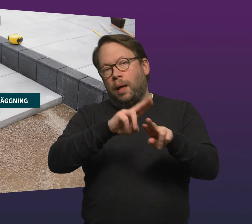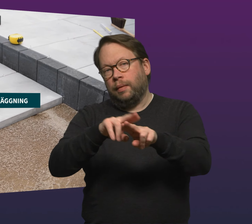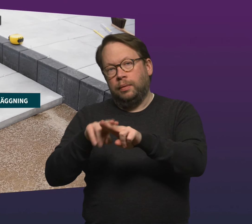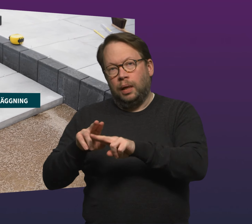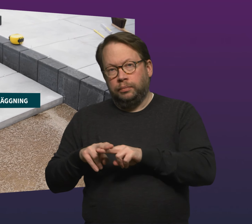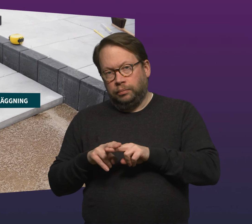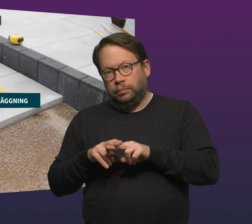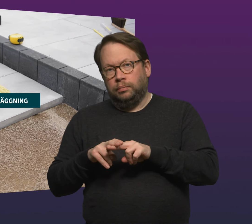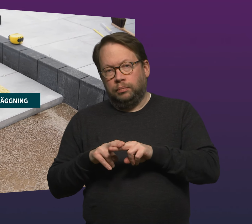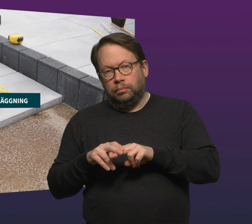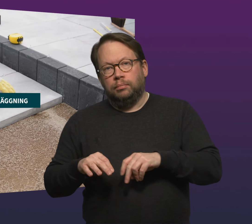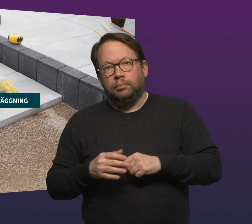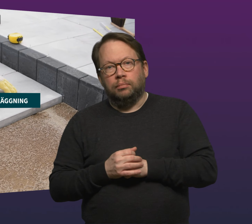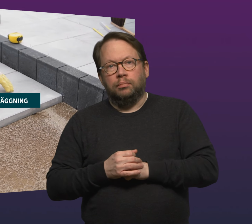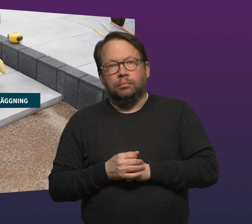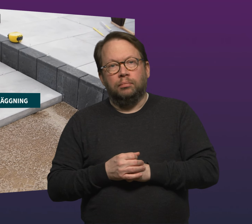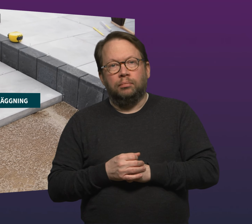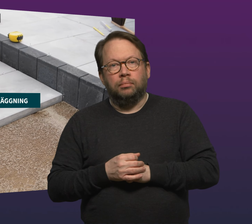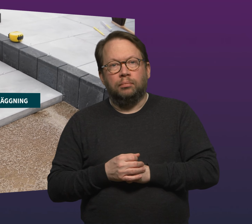Mark- och anläggning.